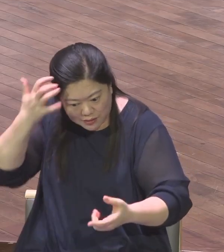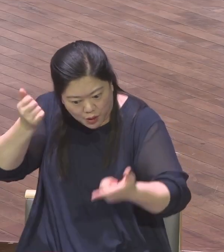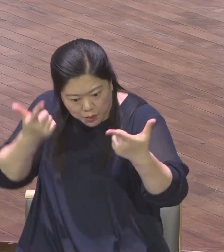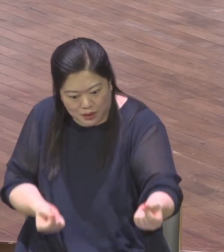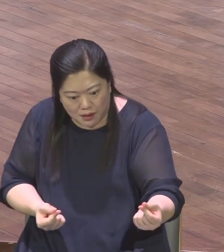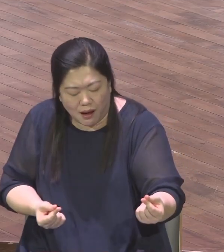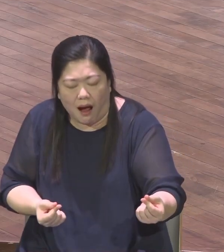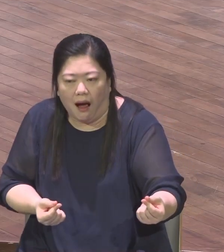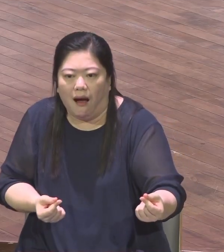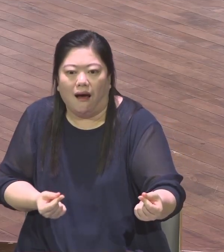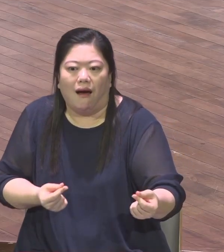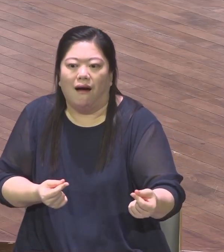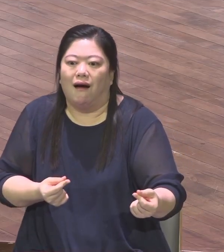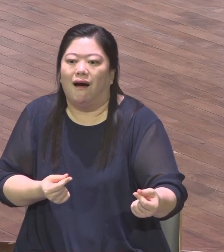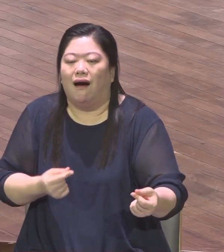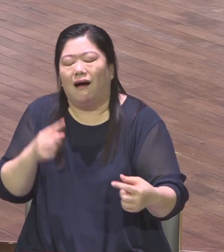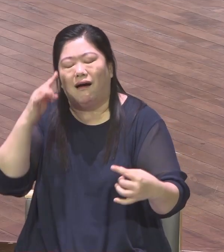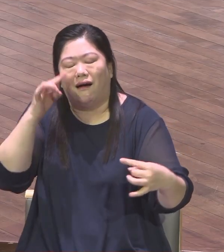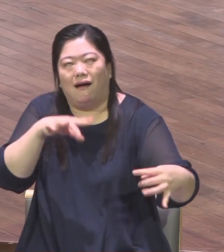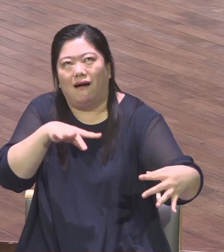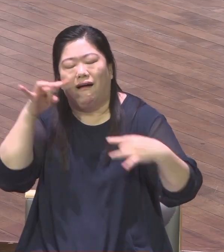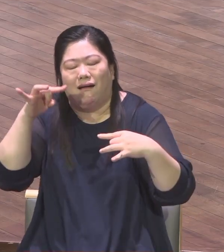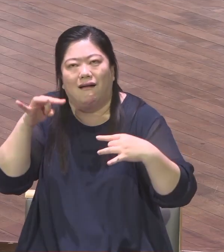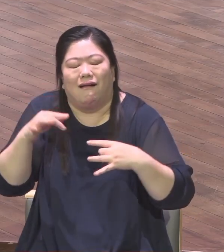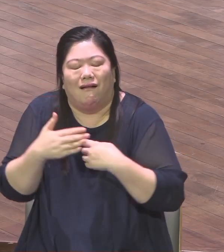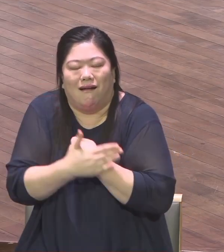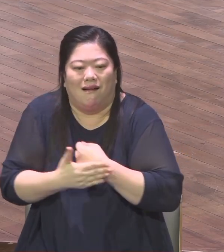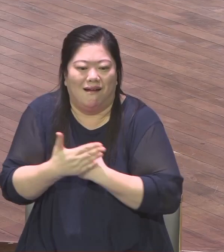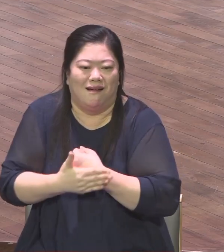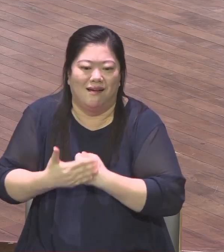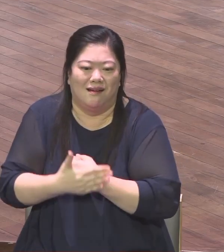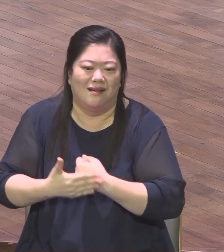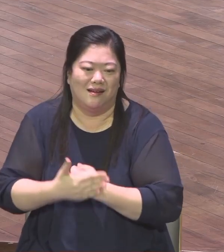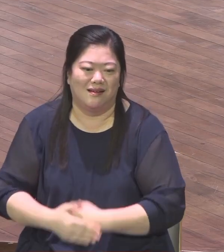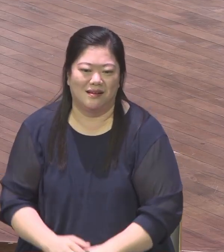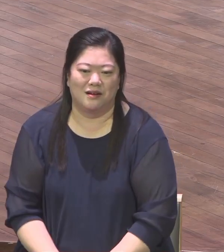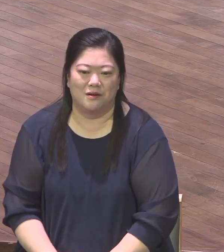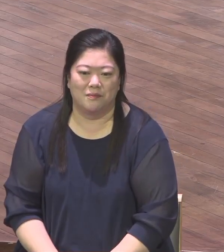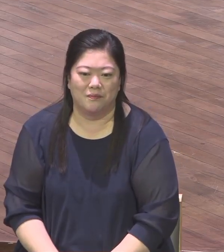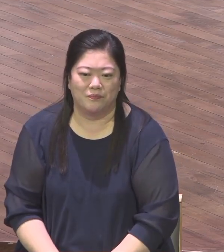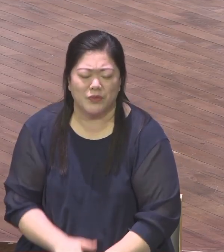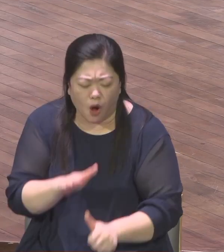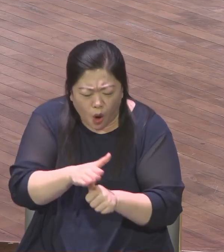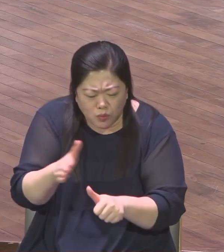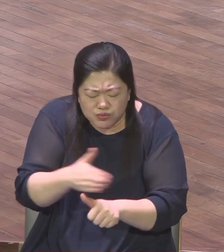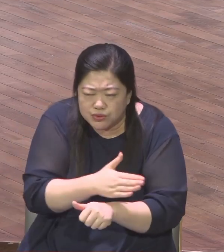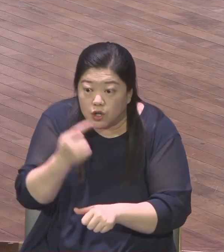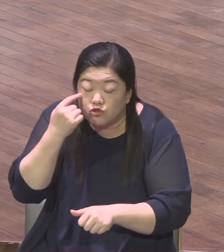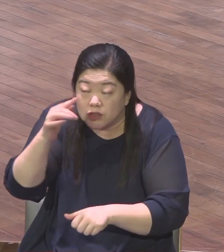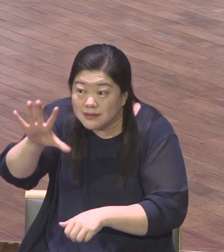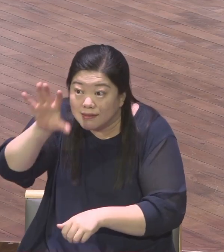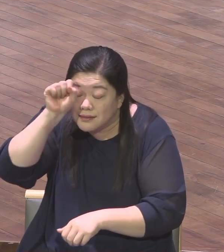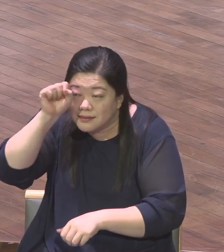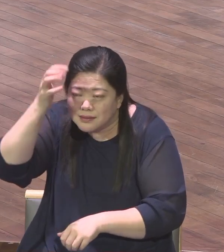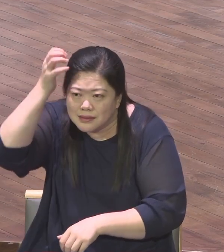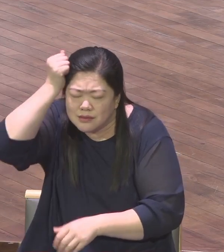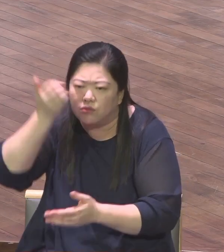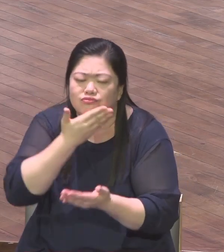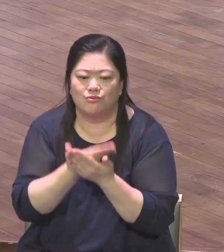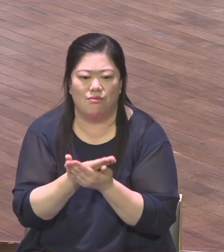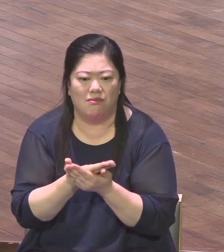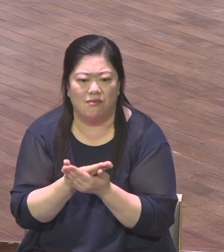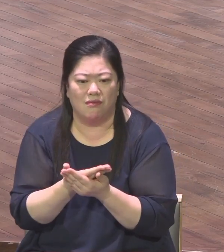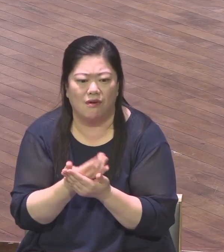우리 어머니 우리 아버지는 어떤 가치관 가지고 사는가 다 알고 있어요. 여기 성도 여러분 어떤 환경